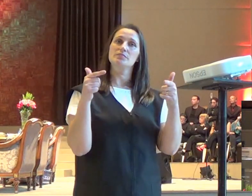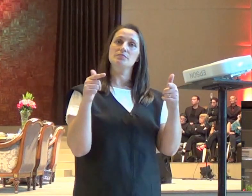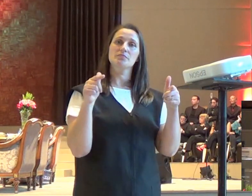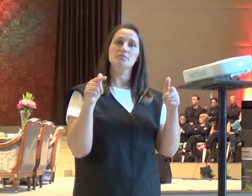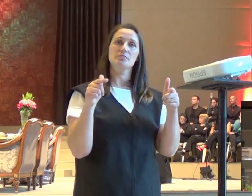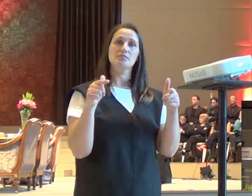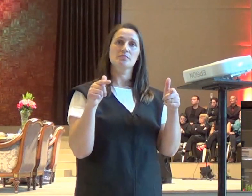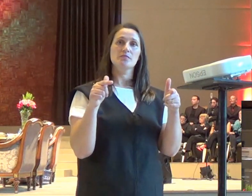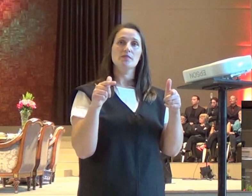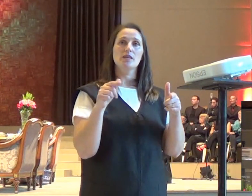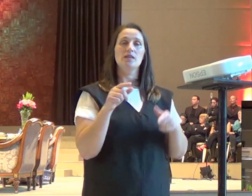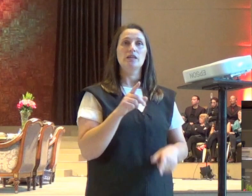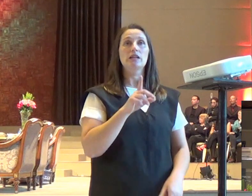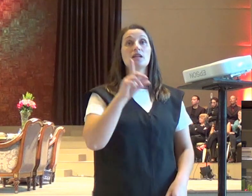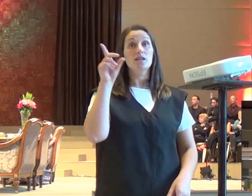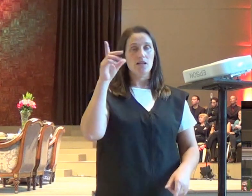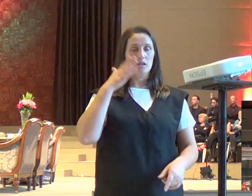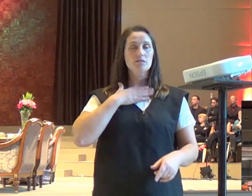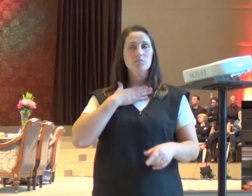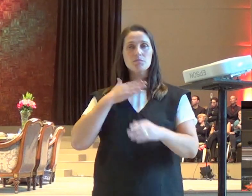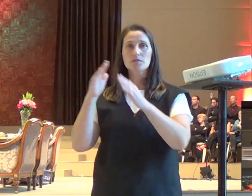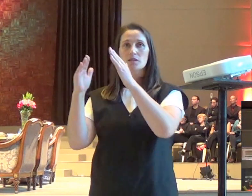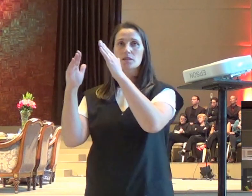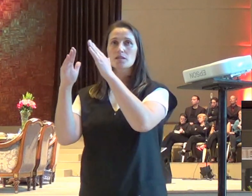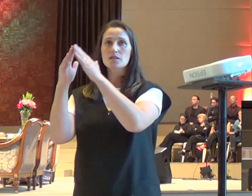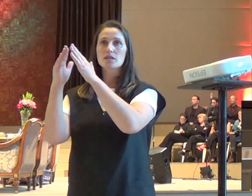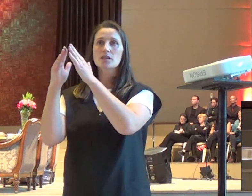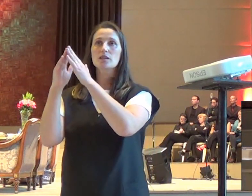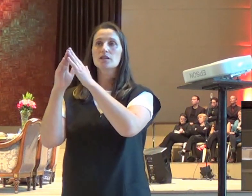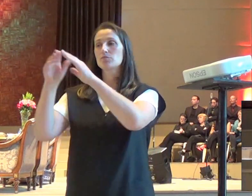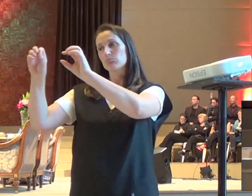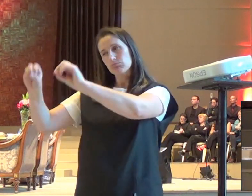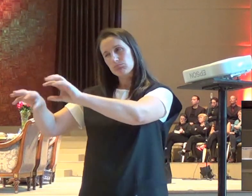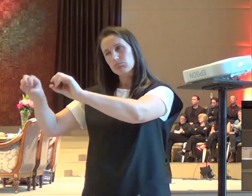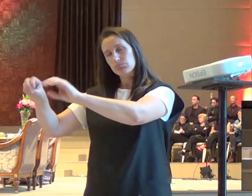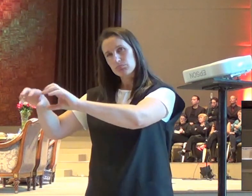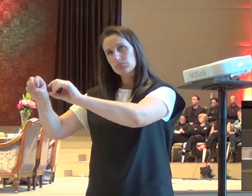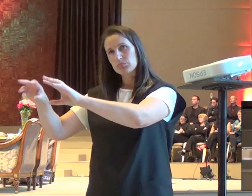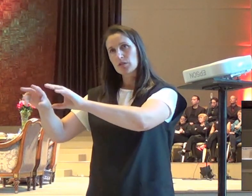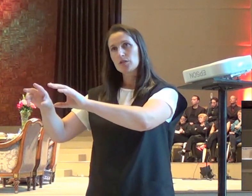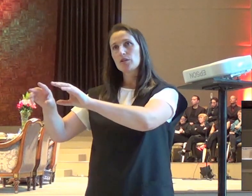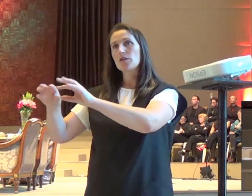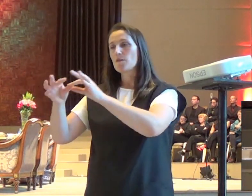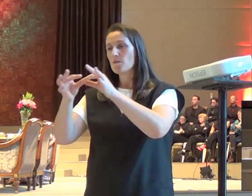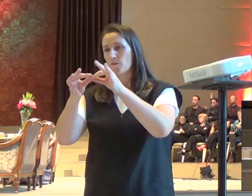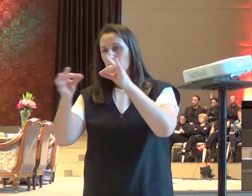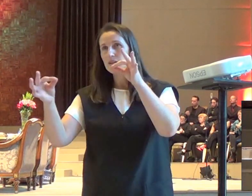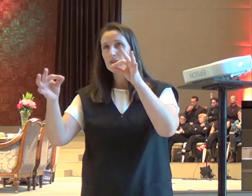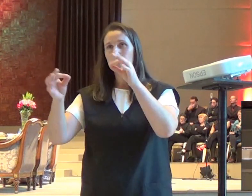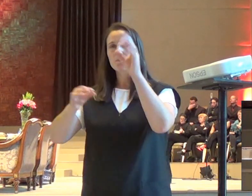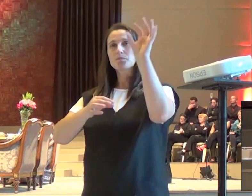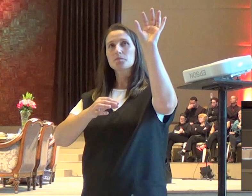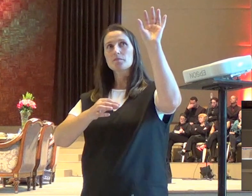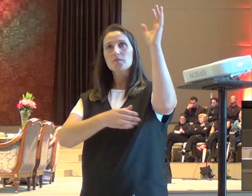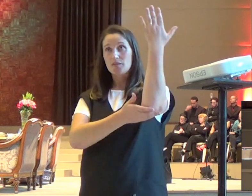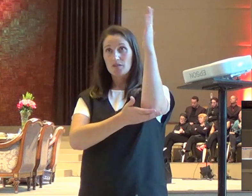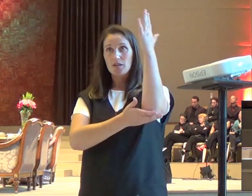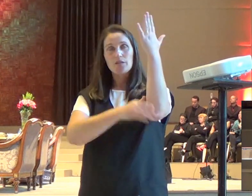lá em casa na educação dos nossos filhos nós usávamos a varinha a bíblia diz para usar a varinha